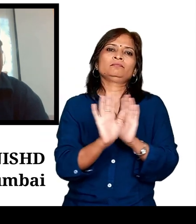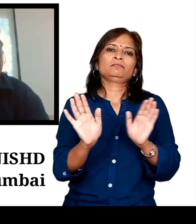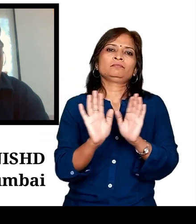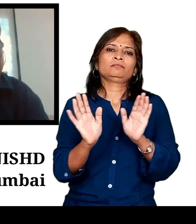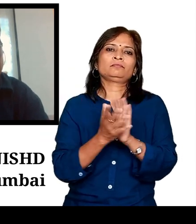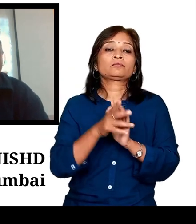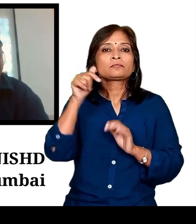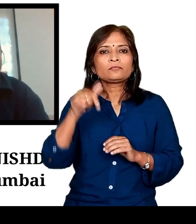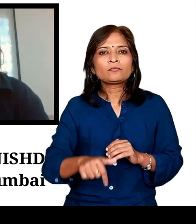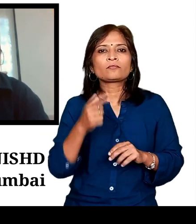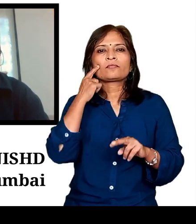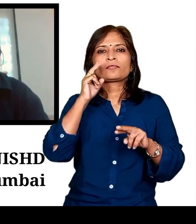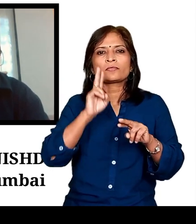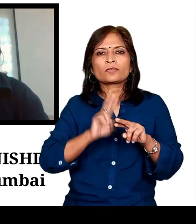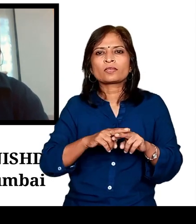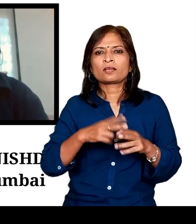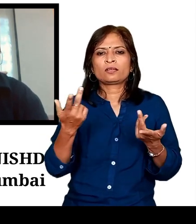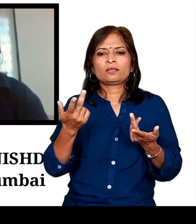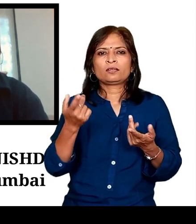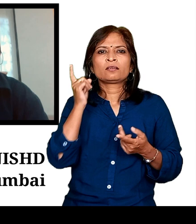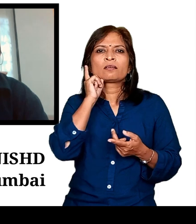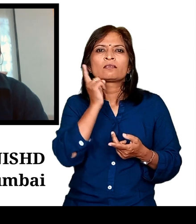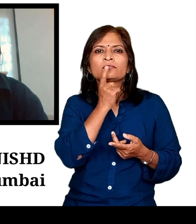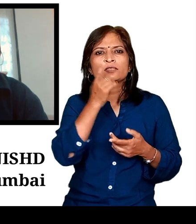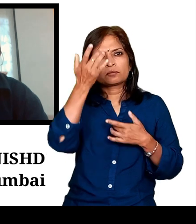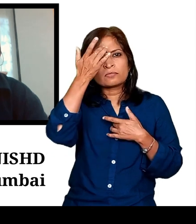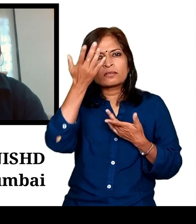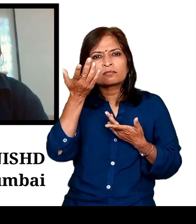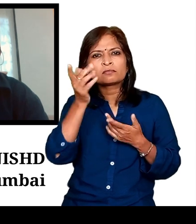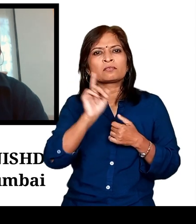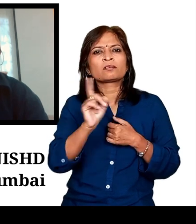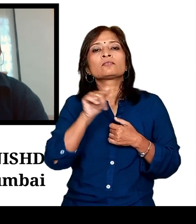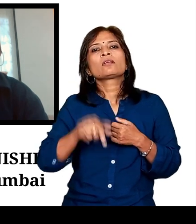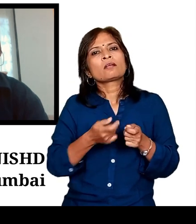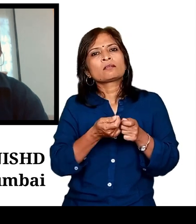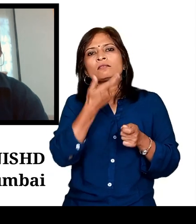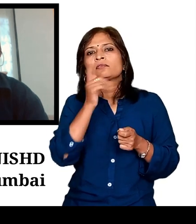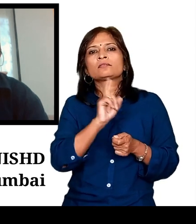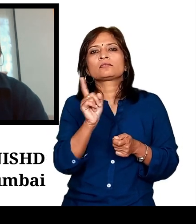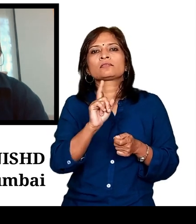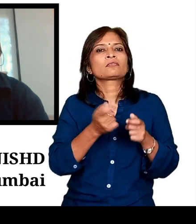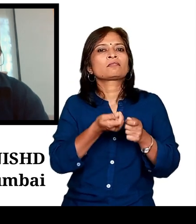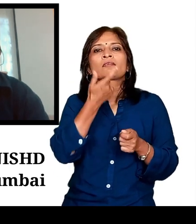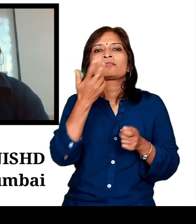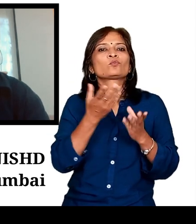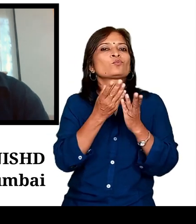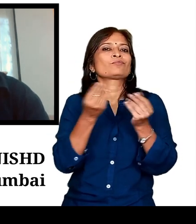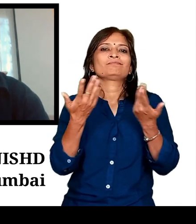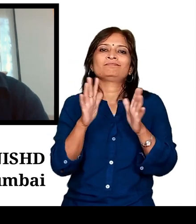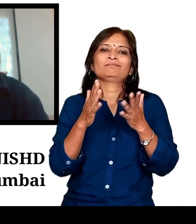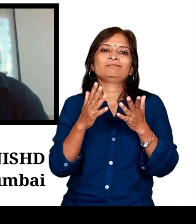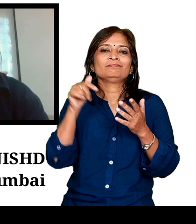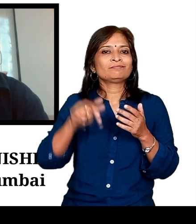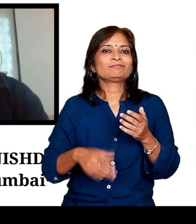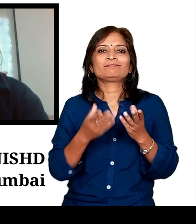तो अगर कोई भी चीज ये अगर डिजीज नहीं, तो देर इज नो मेडिसिन फॉर दैट, सो इट इज नॉट क्यूरेबल। तो अगर ये